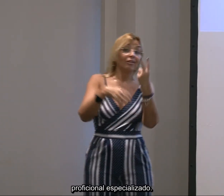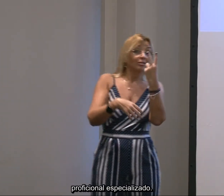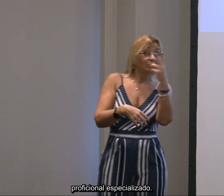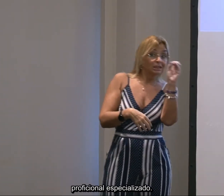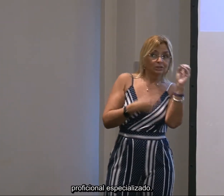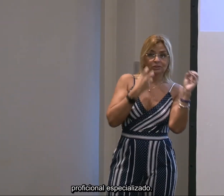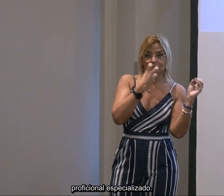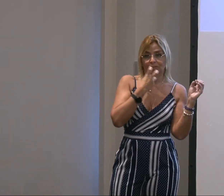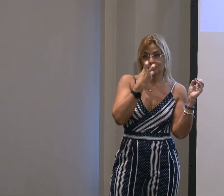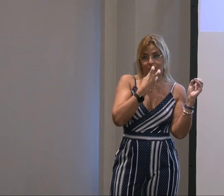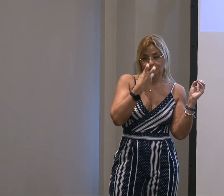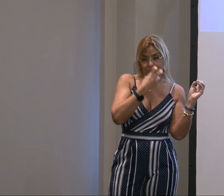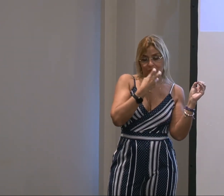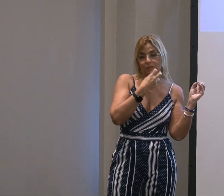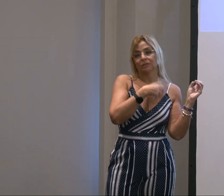especializado.